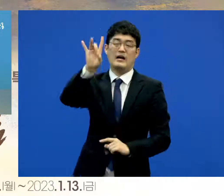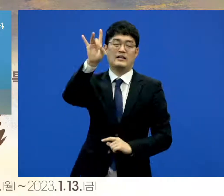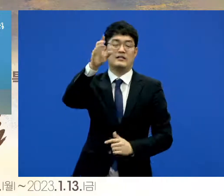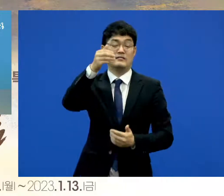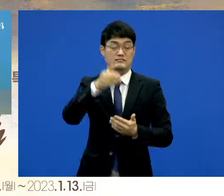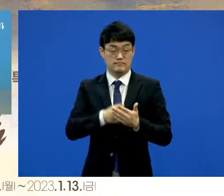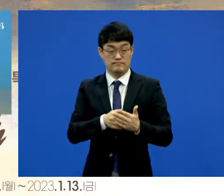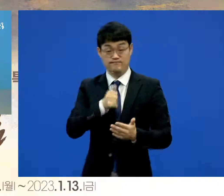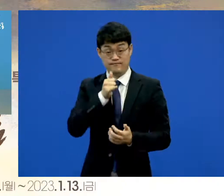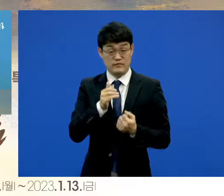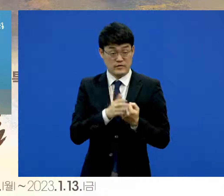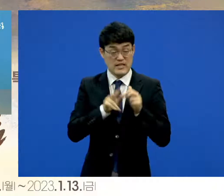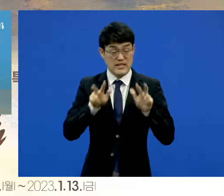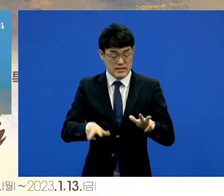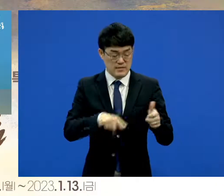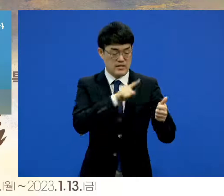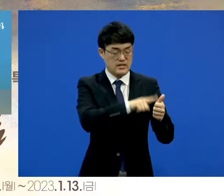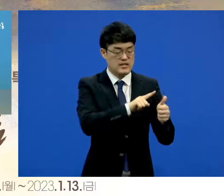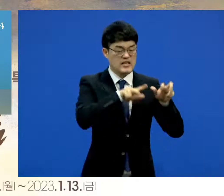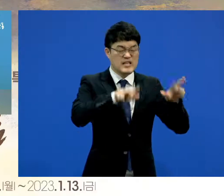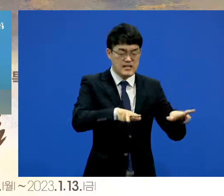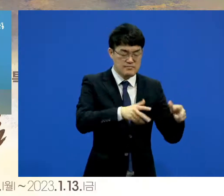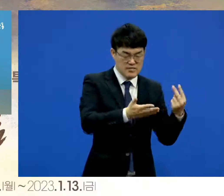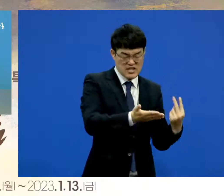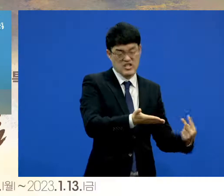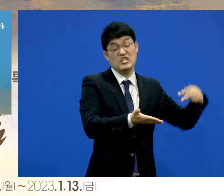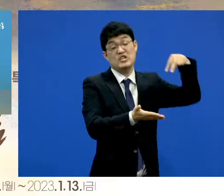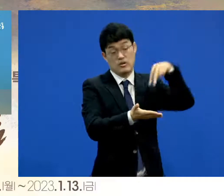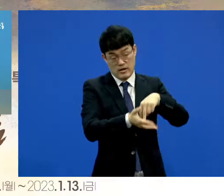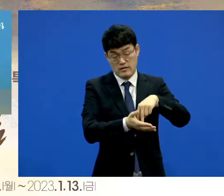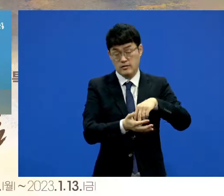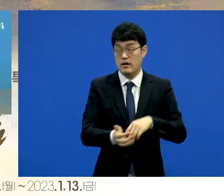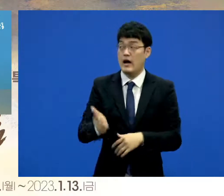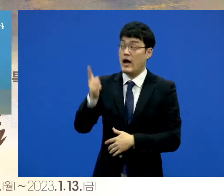일어나서 아버지께로 돌아가니라.